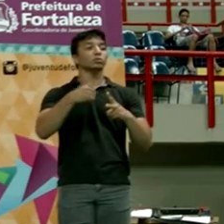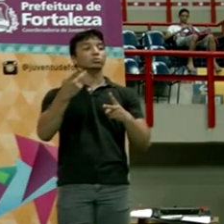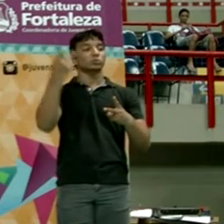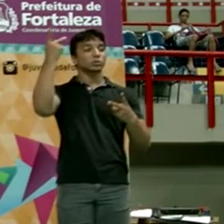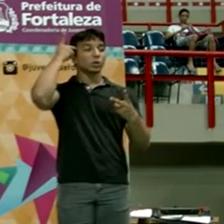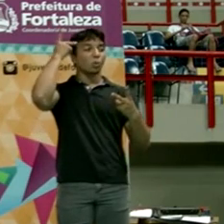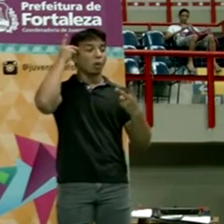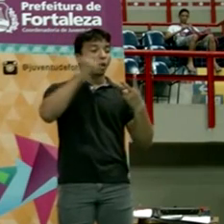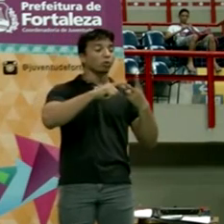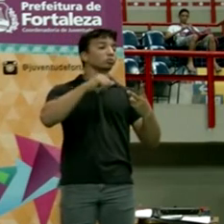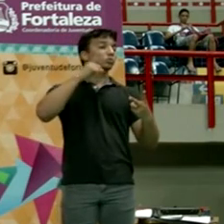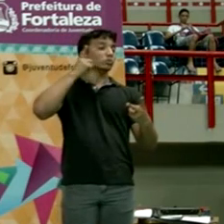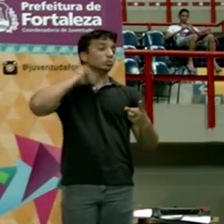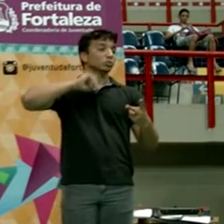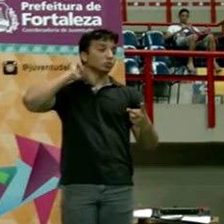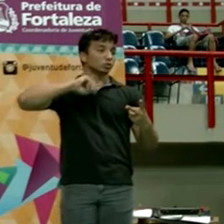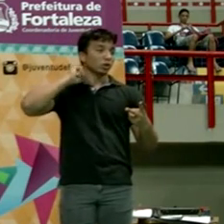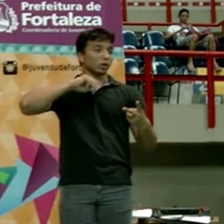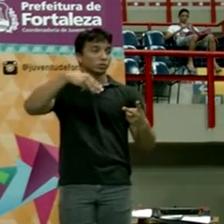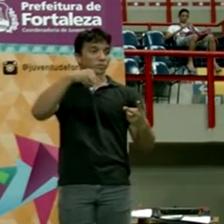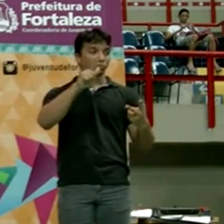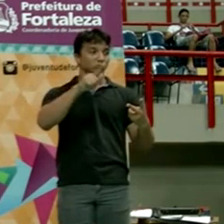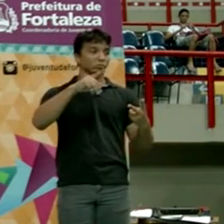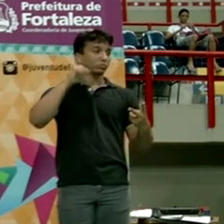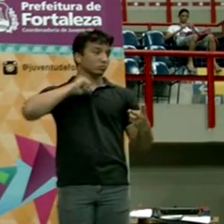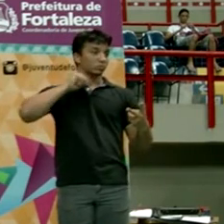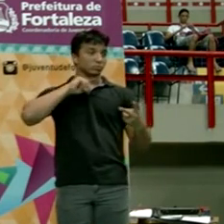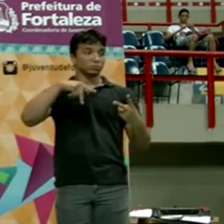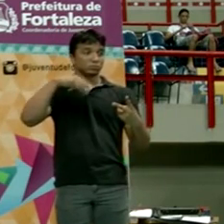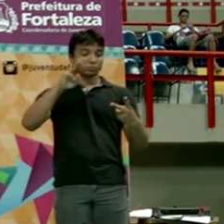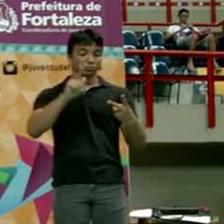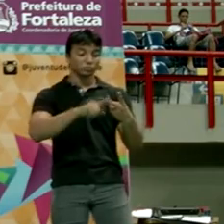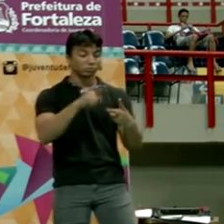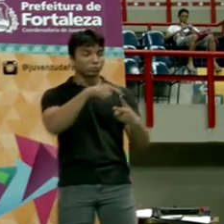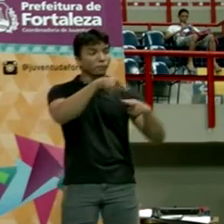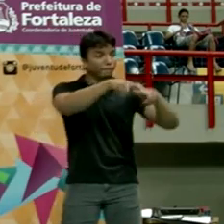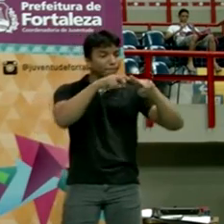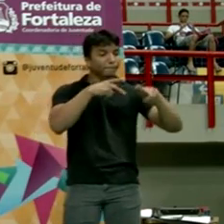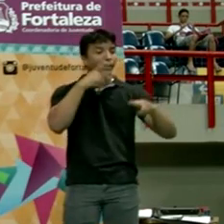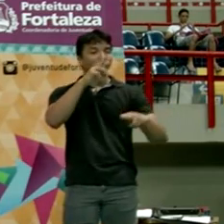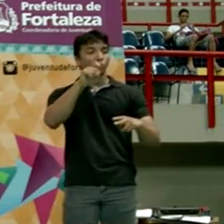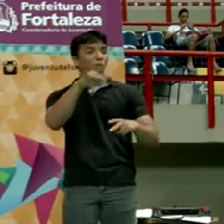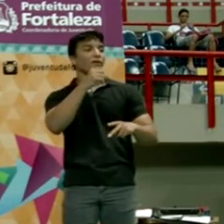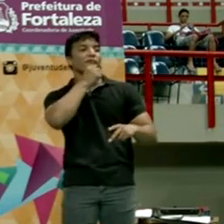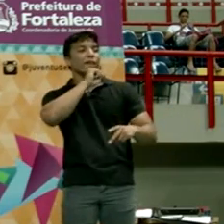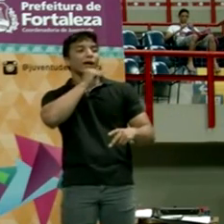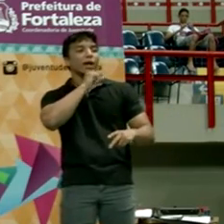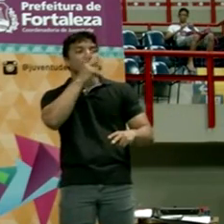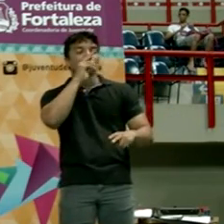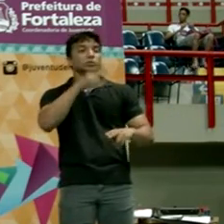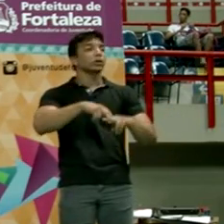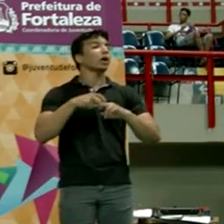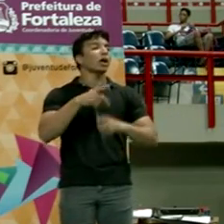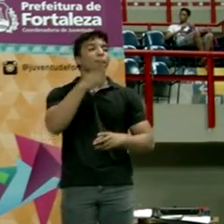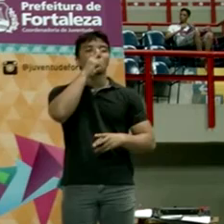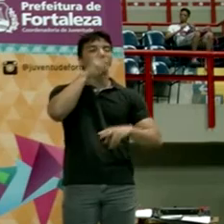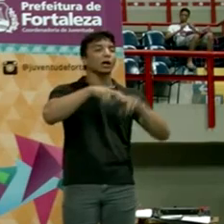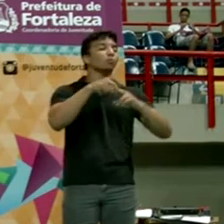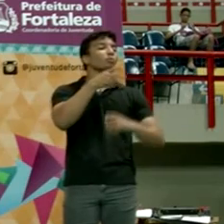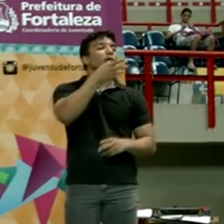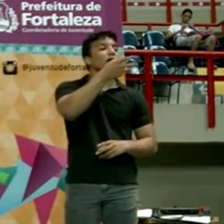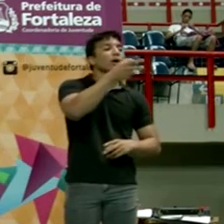eram? São Paulo e Minas. Por isso que a República Velha era conhecida como